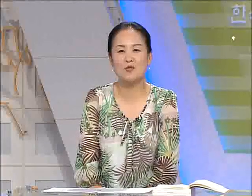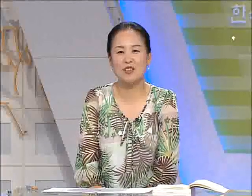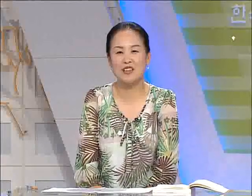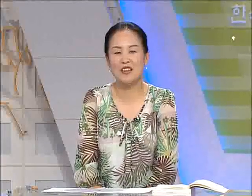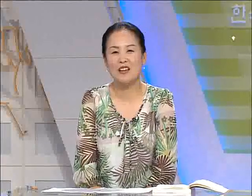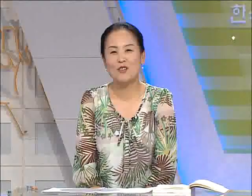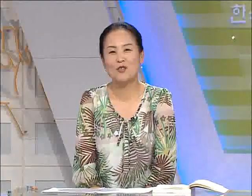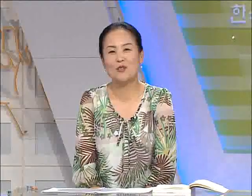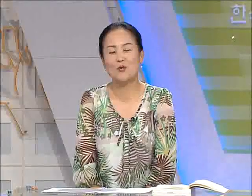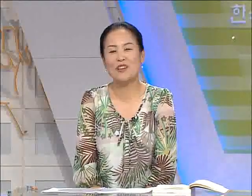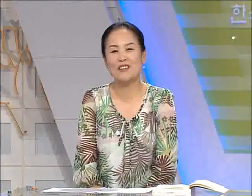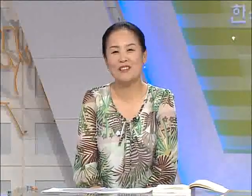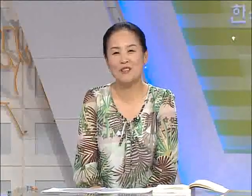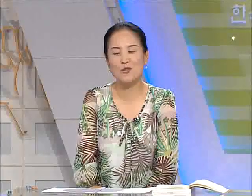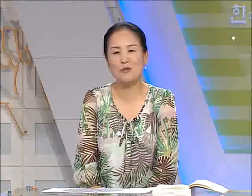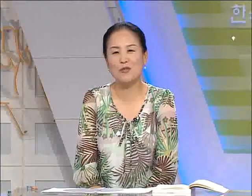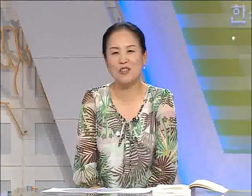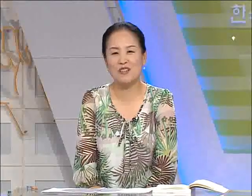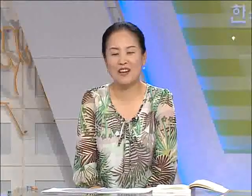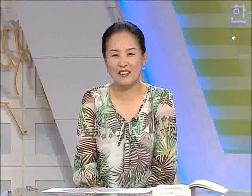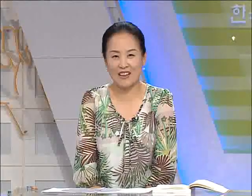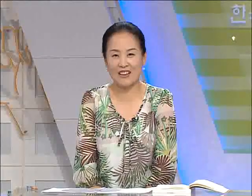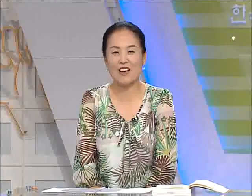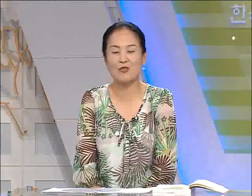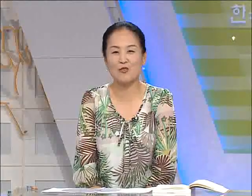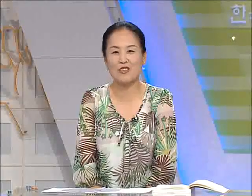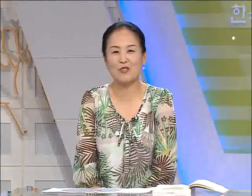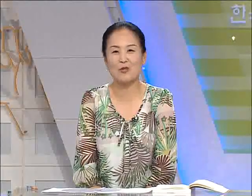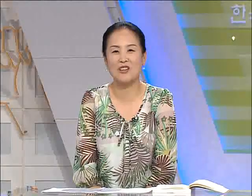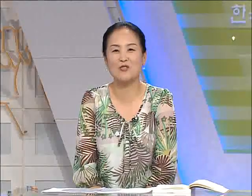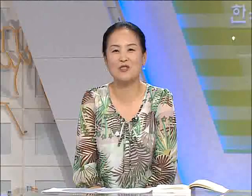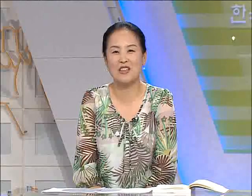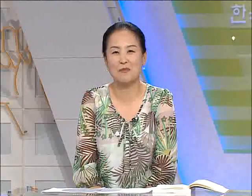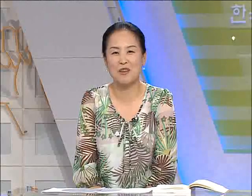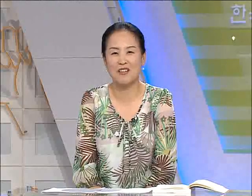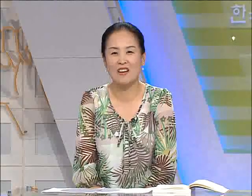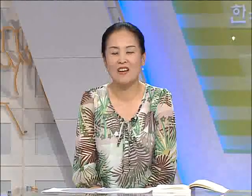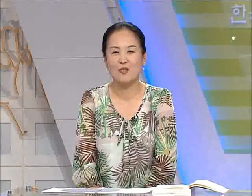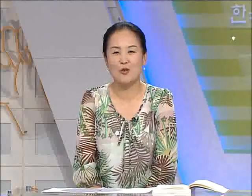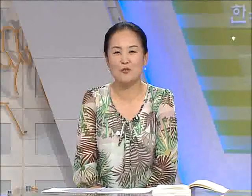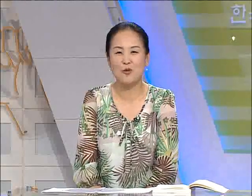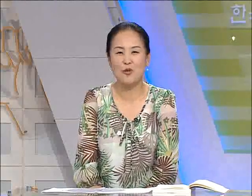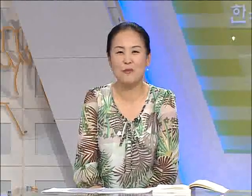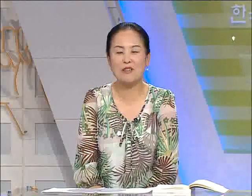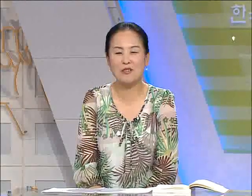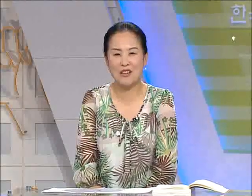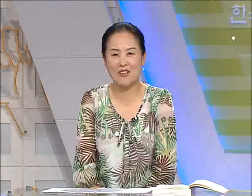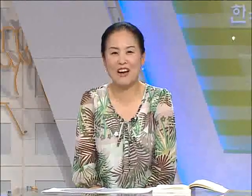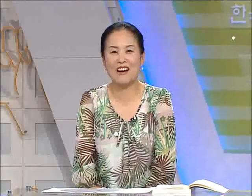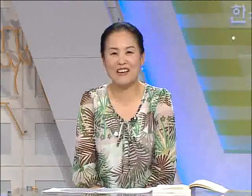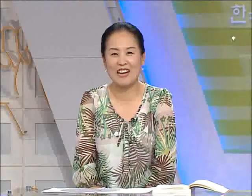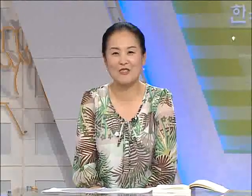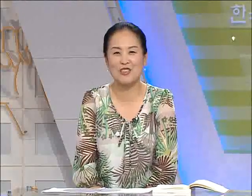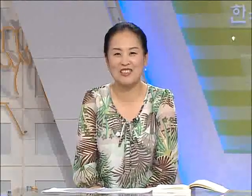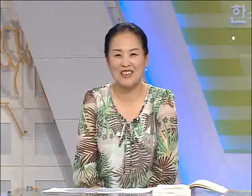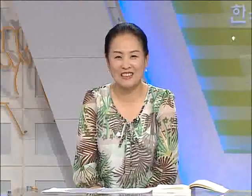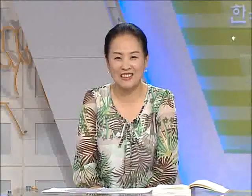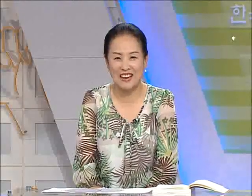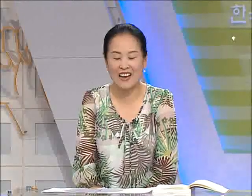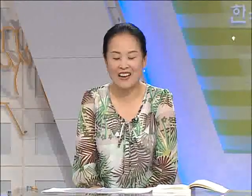분들이 우리 농인들, 손님들을 위해서 간단한 한국 수화 정도 익혀두신다면 조금 더 고객 만족에 더 가까이 갈 수 있지 않을까